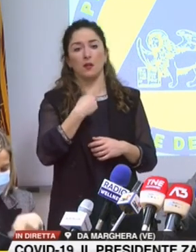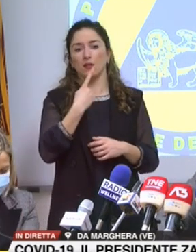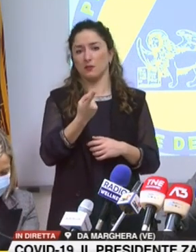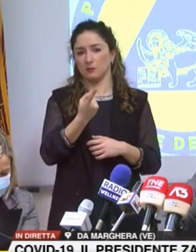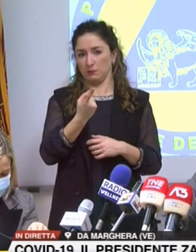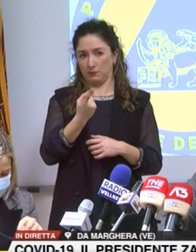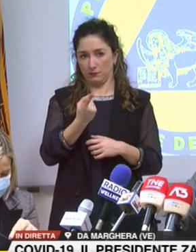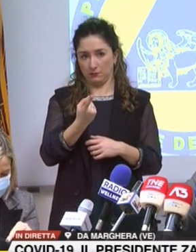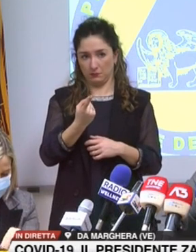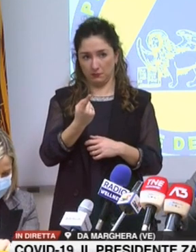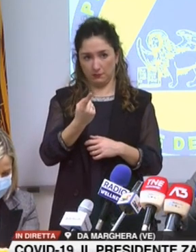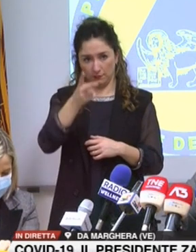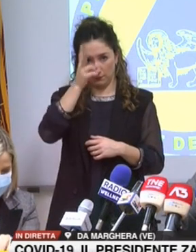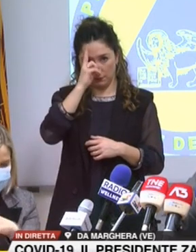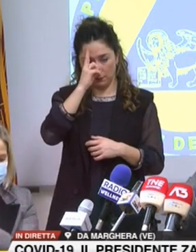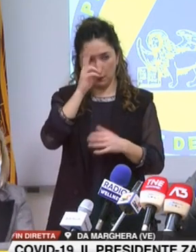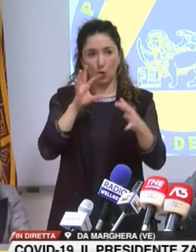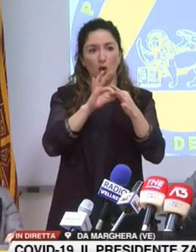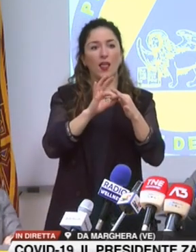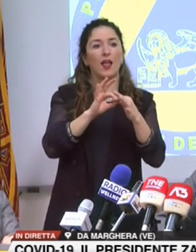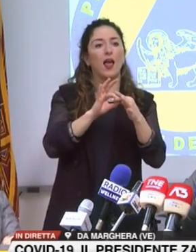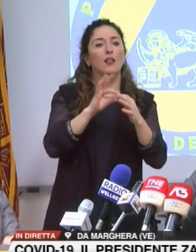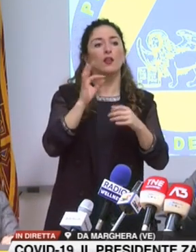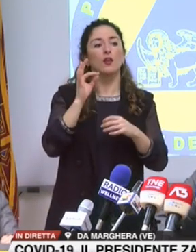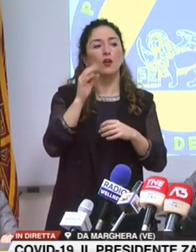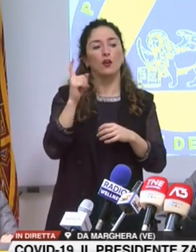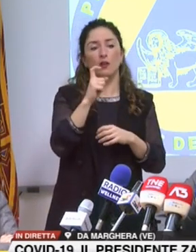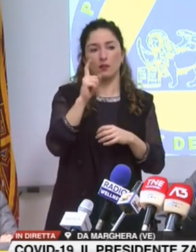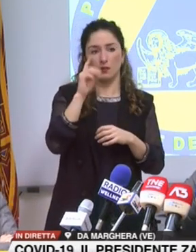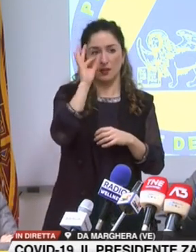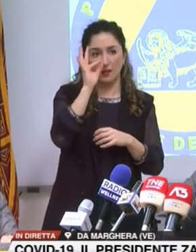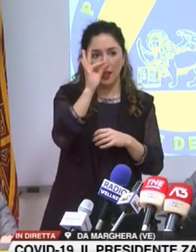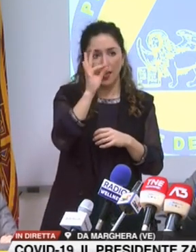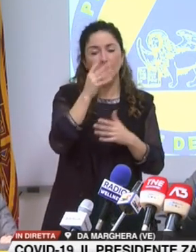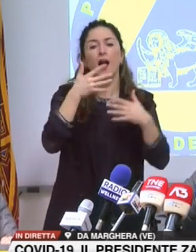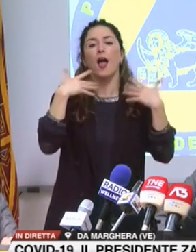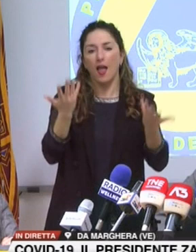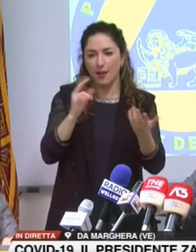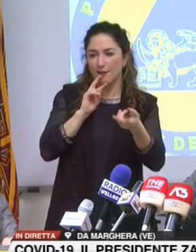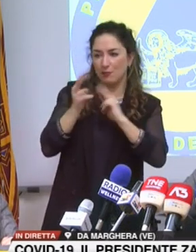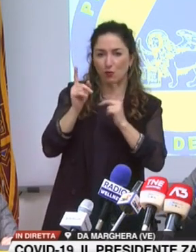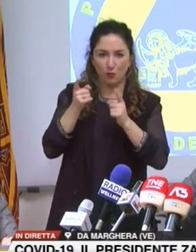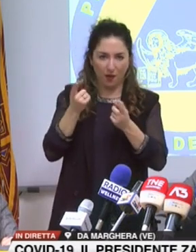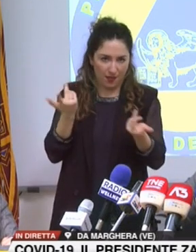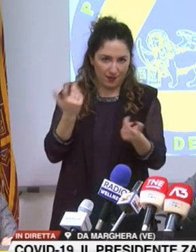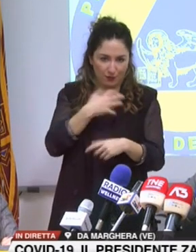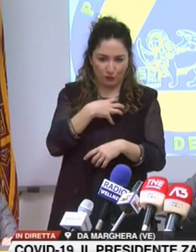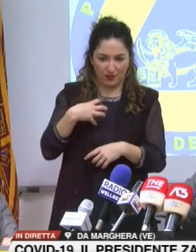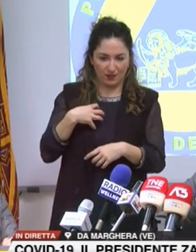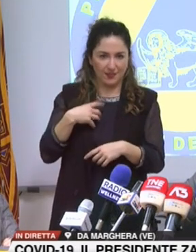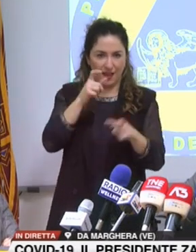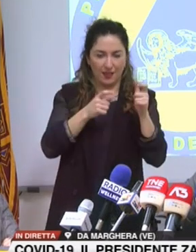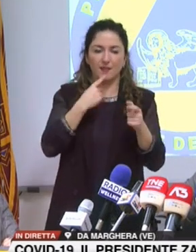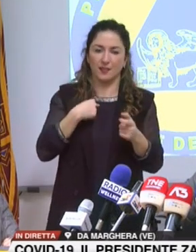rispetto all'inglese eccetera, poi la letteratura scientifica mi ha dato ragione, nel senso che avendo io letto quello che